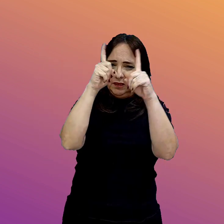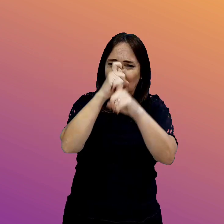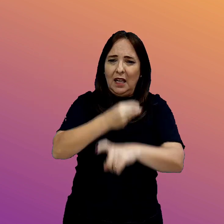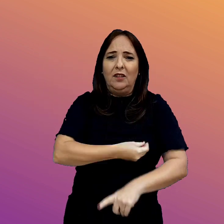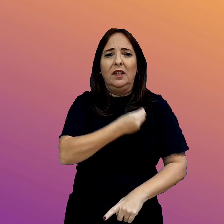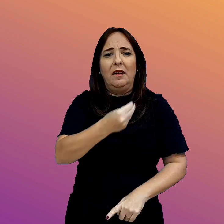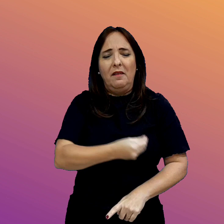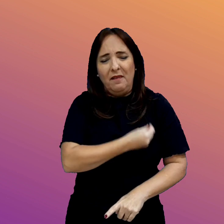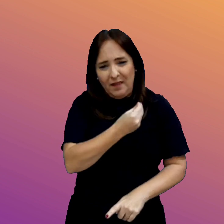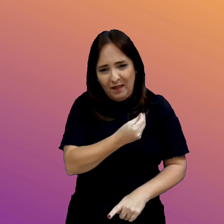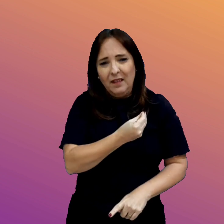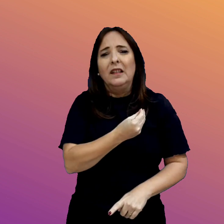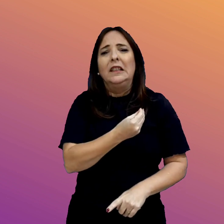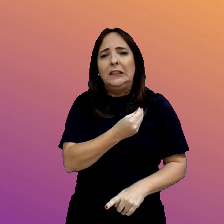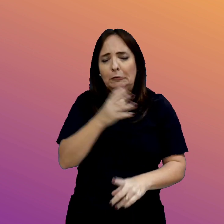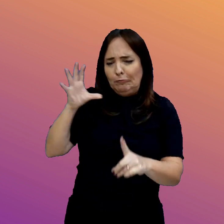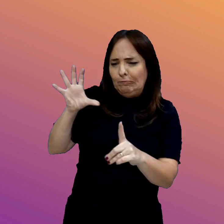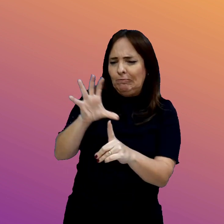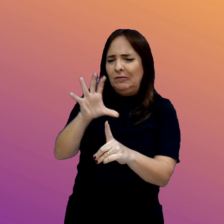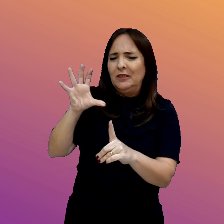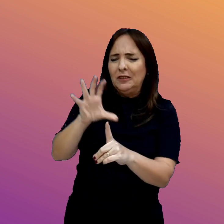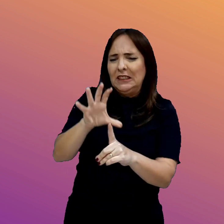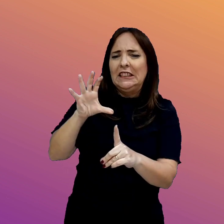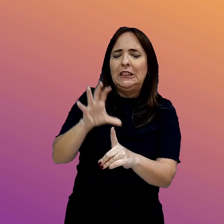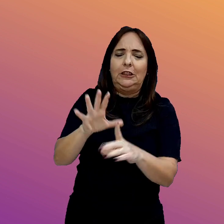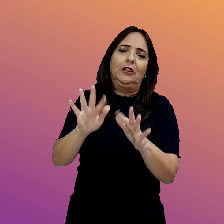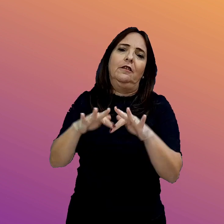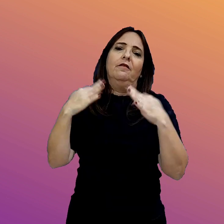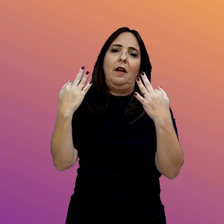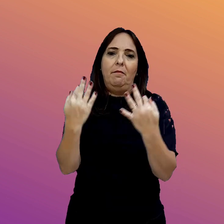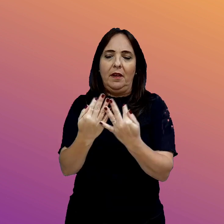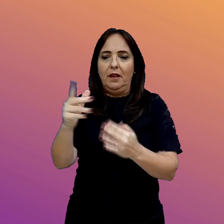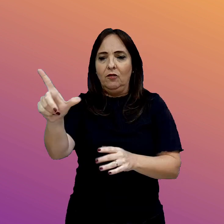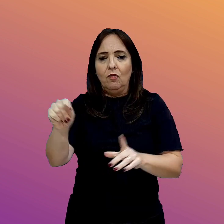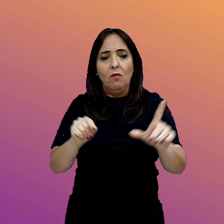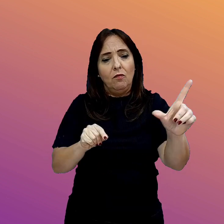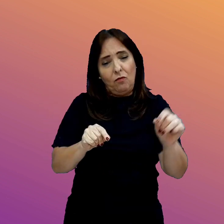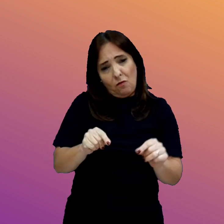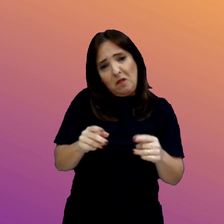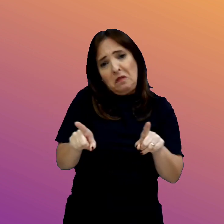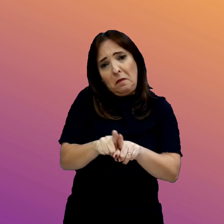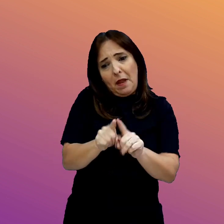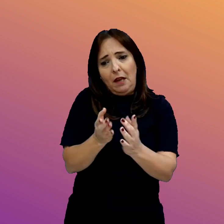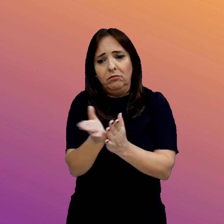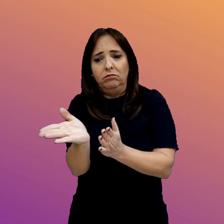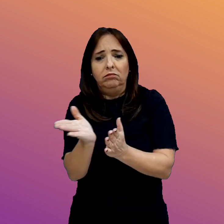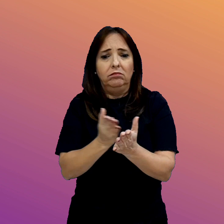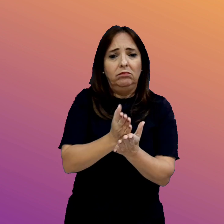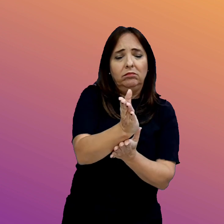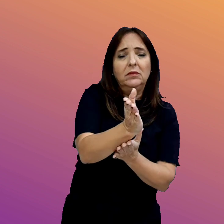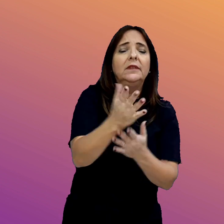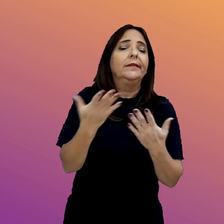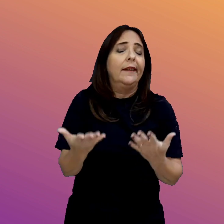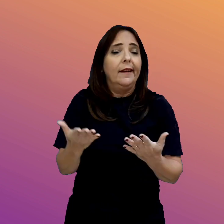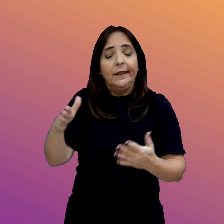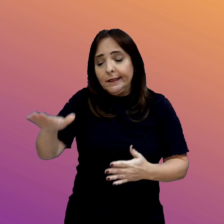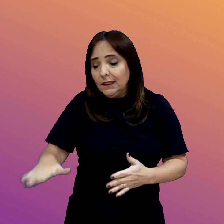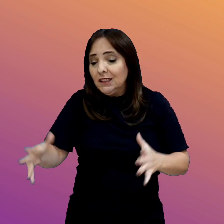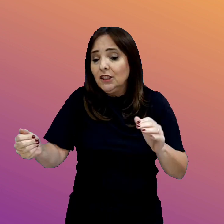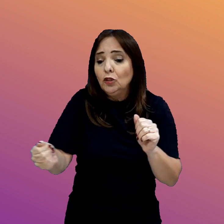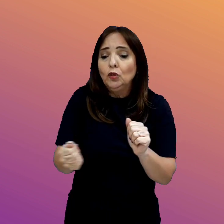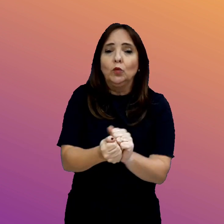das famílias, as escolhas que a gente vai fazendo na caminhada, e as crianças estão ali, vivenciando tudo